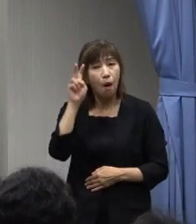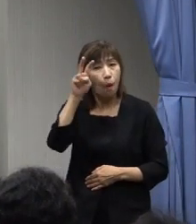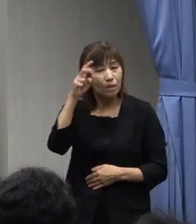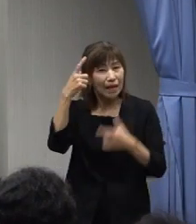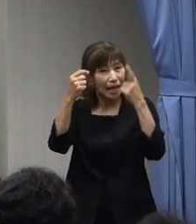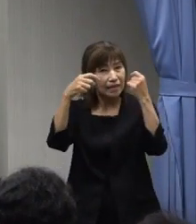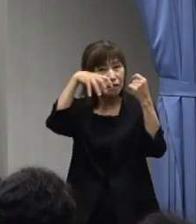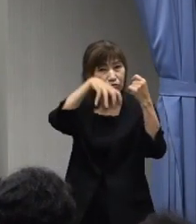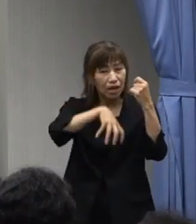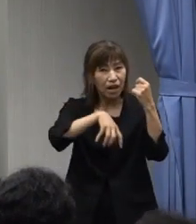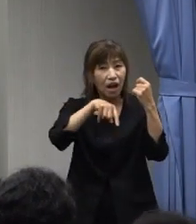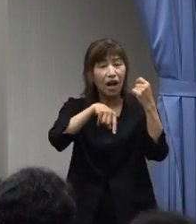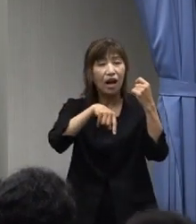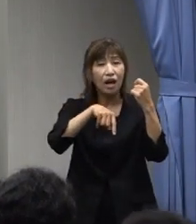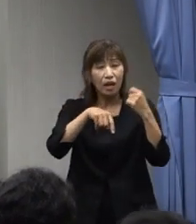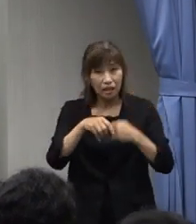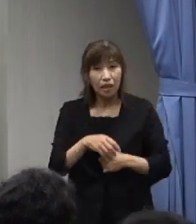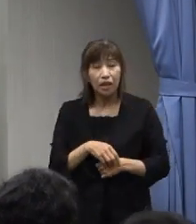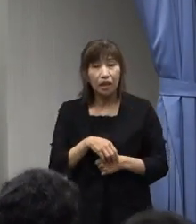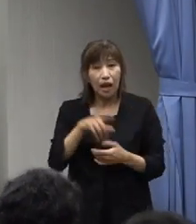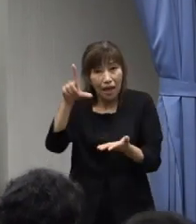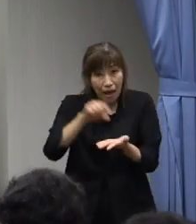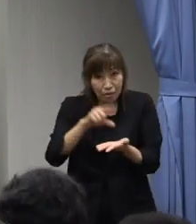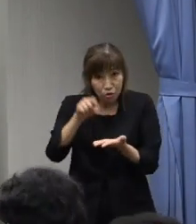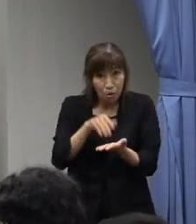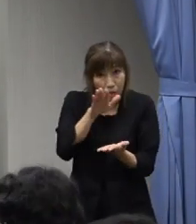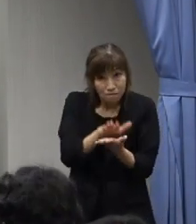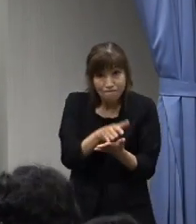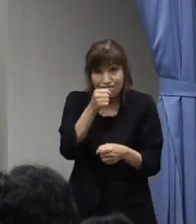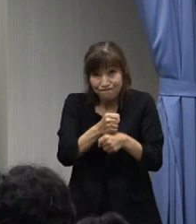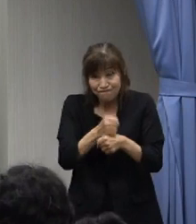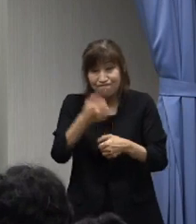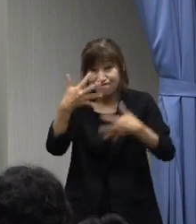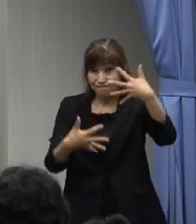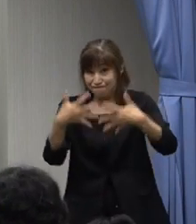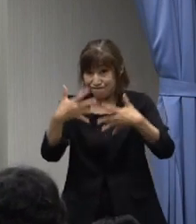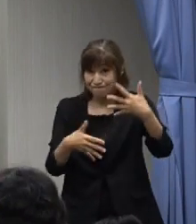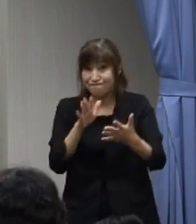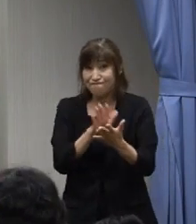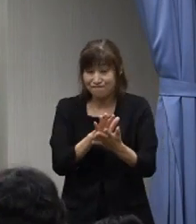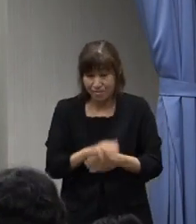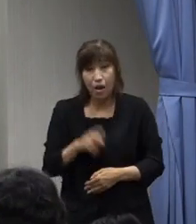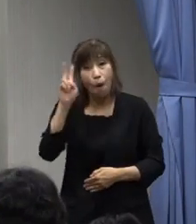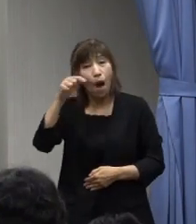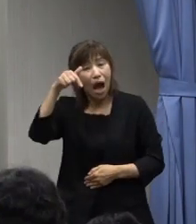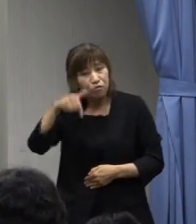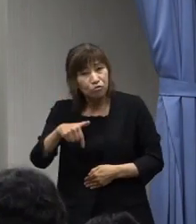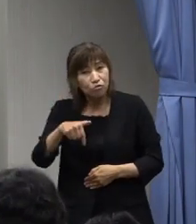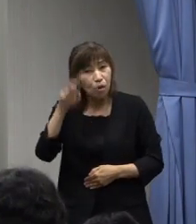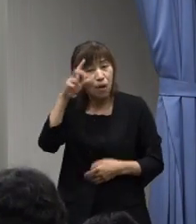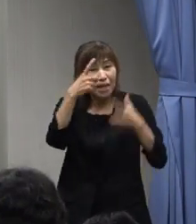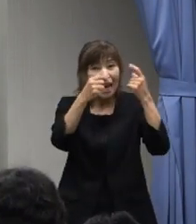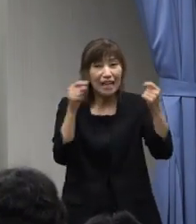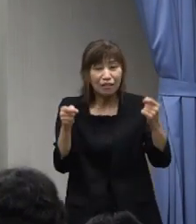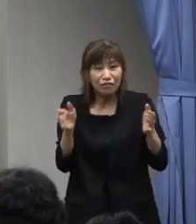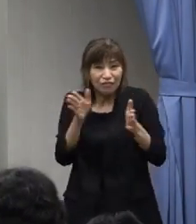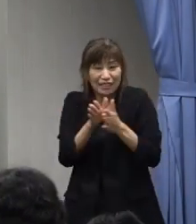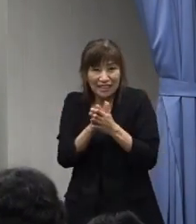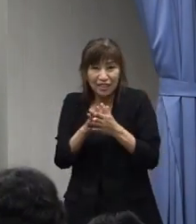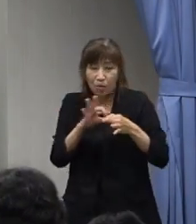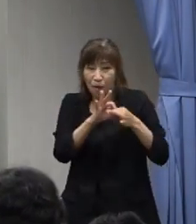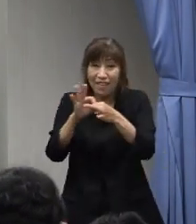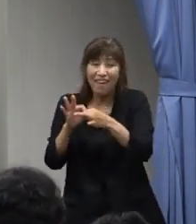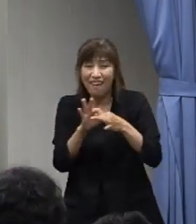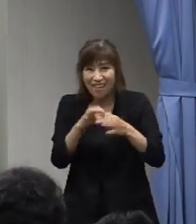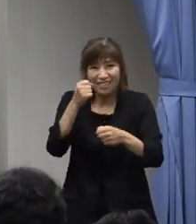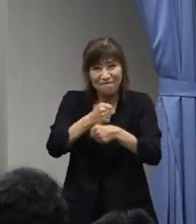てますけど、ナッジを活用した啓発動画になります。これは大阪府と大阪大学との包括連携に基づいて実施している